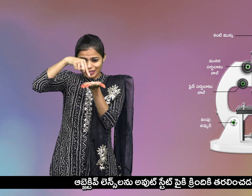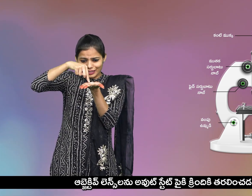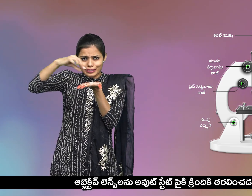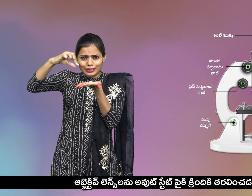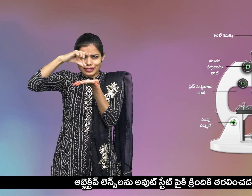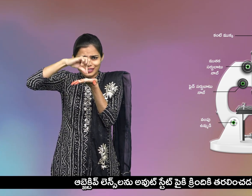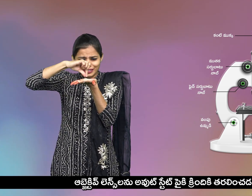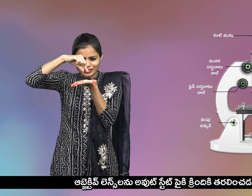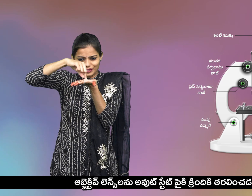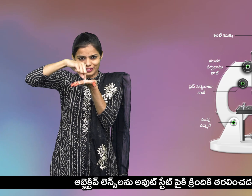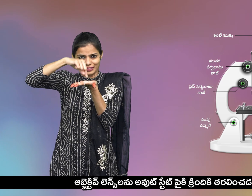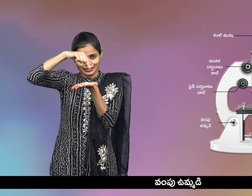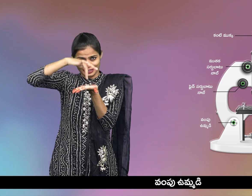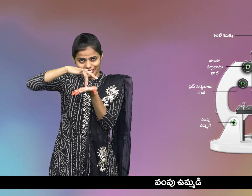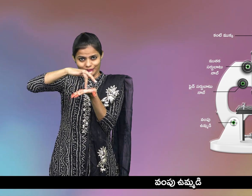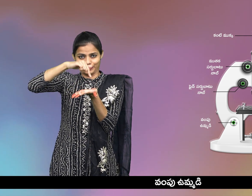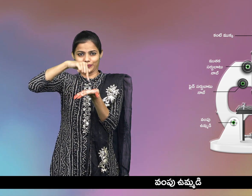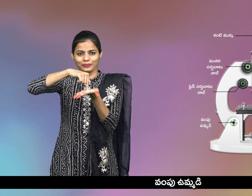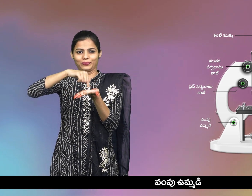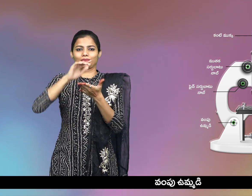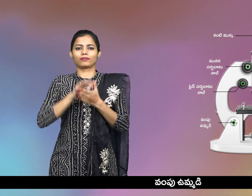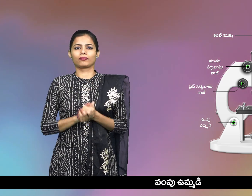తరలించడం ద్వారా పంపు ఉమ్మడి.